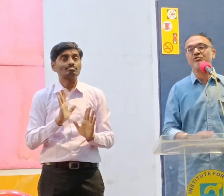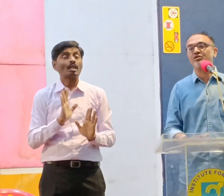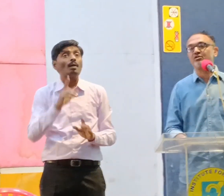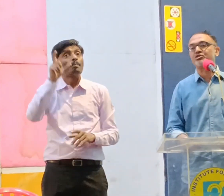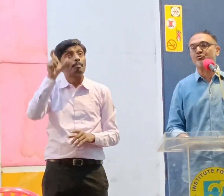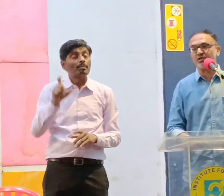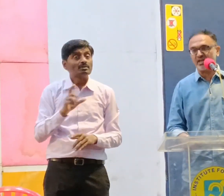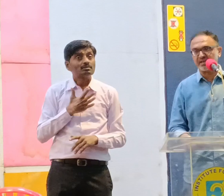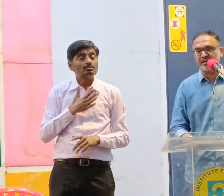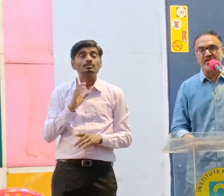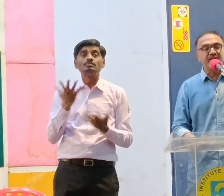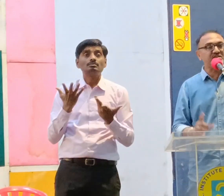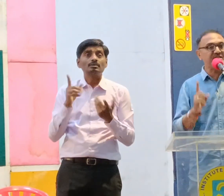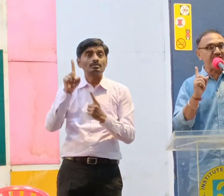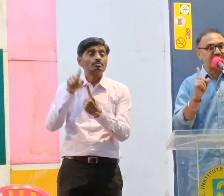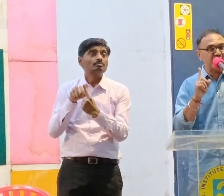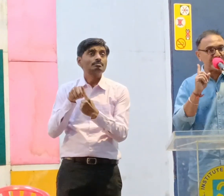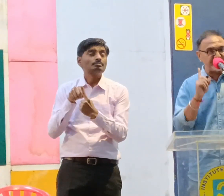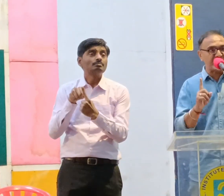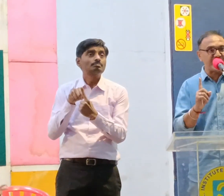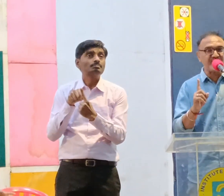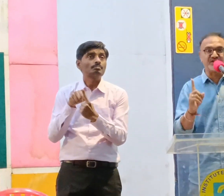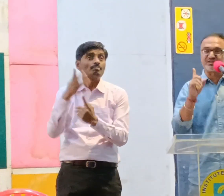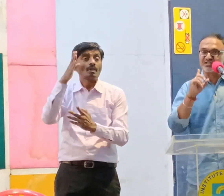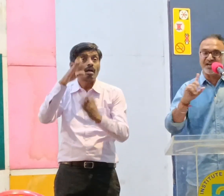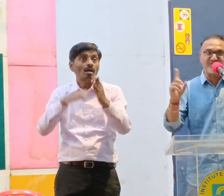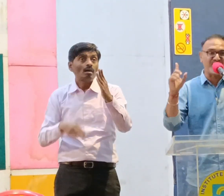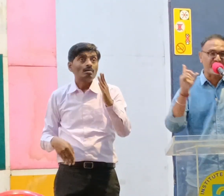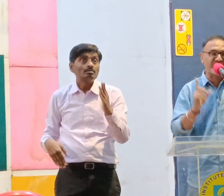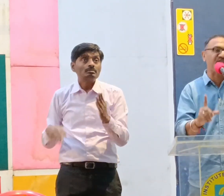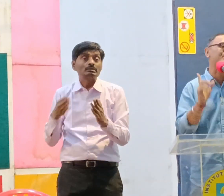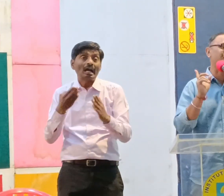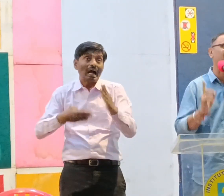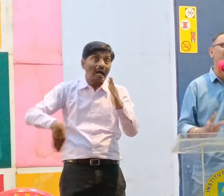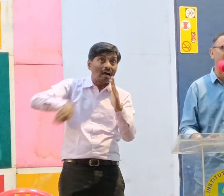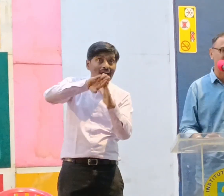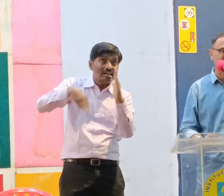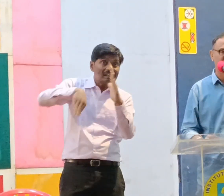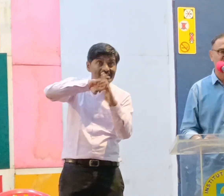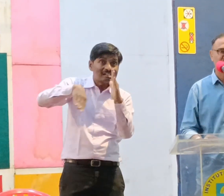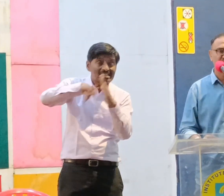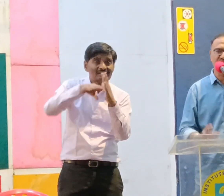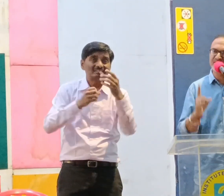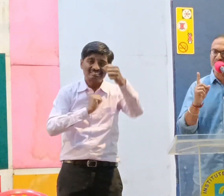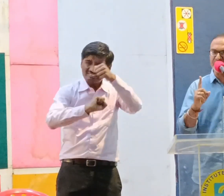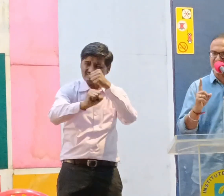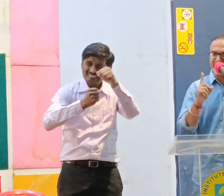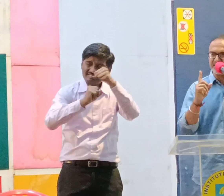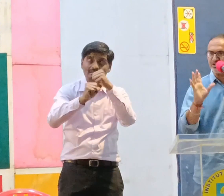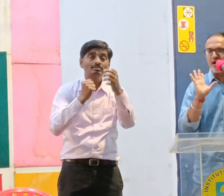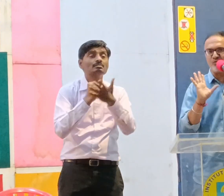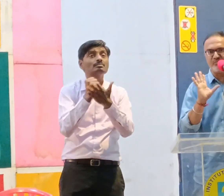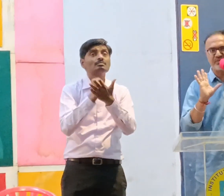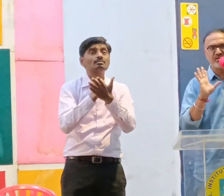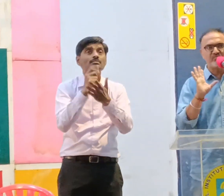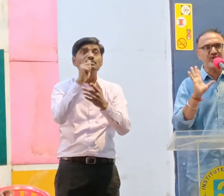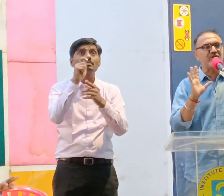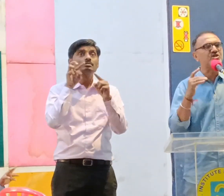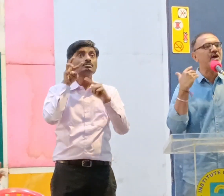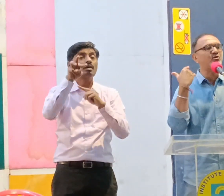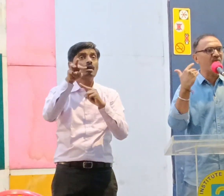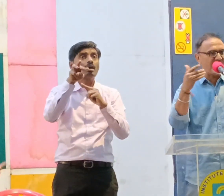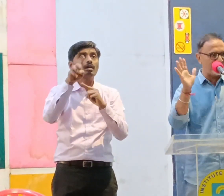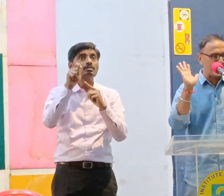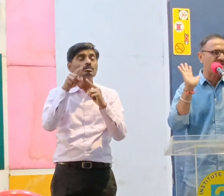એવી વ્યક્તિનો ડર જરૂર લાગે કે જે એક જ કિકની 10,000 વાર પ્રેક્ટિસ કરતો હોય. એક જ કિક, એક જ દાવ,